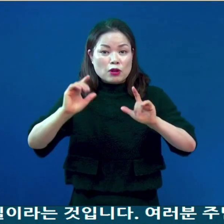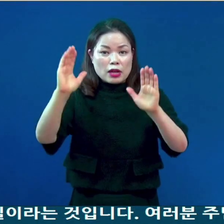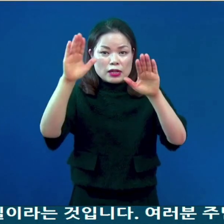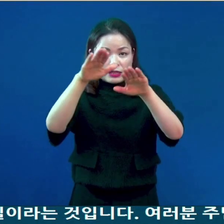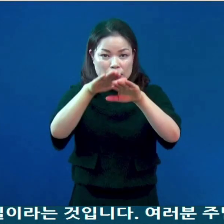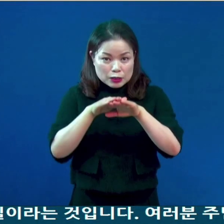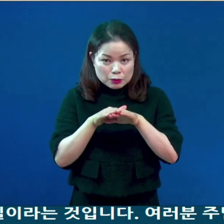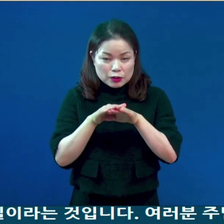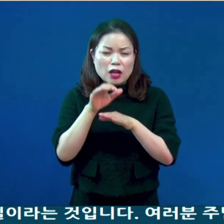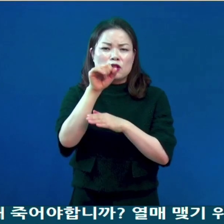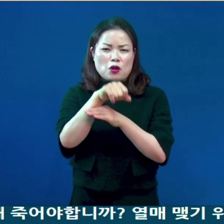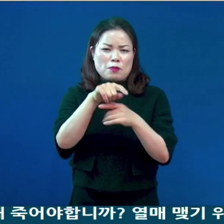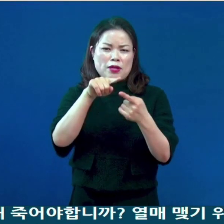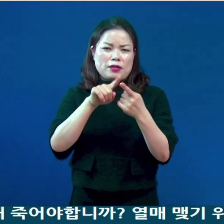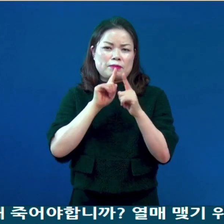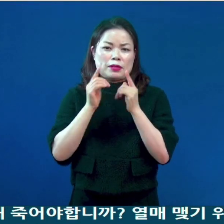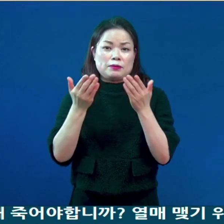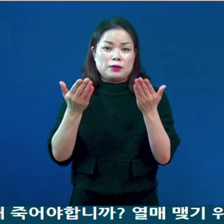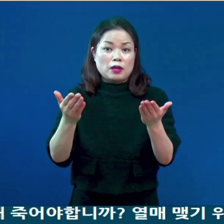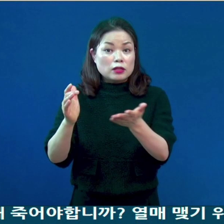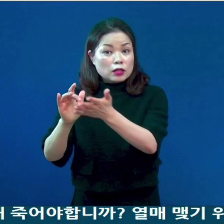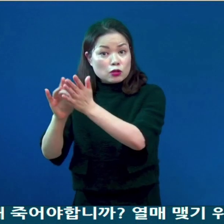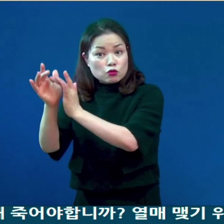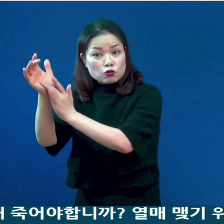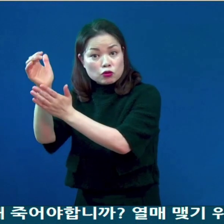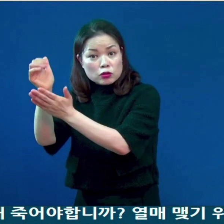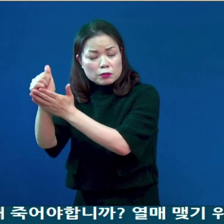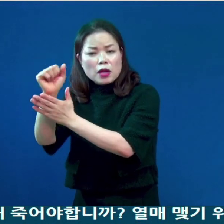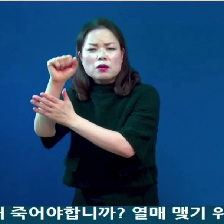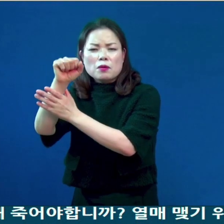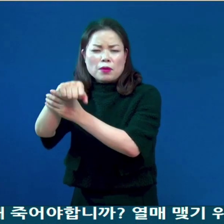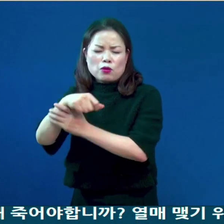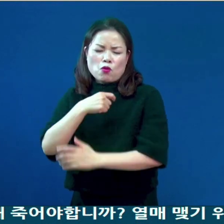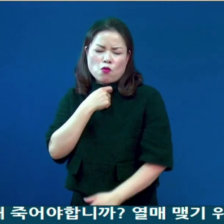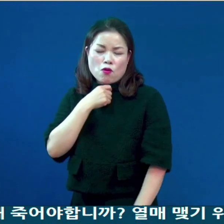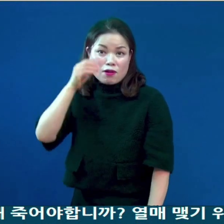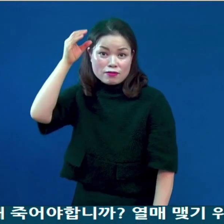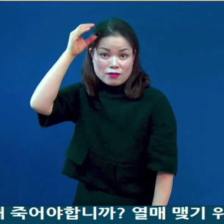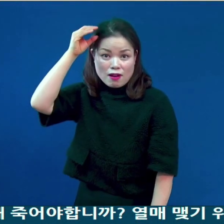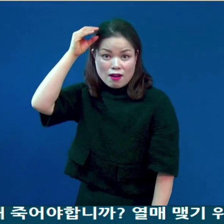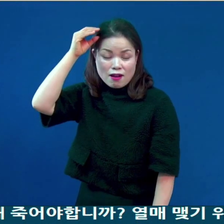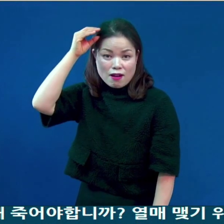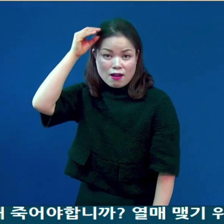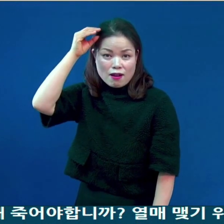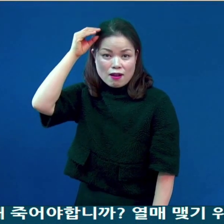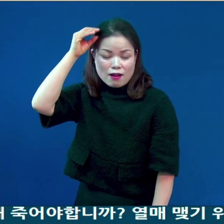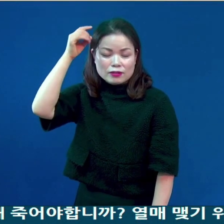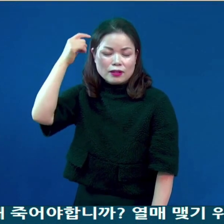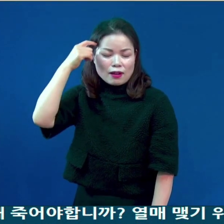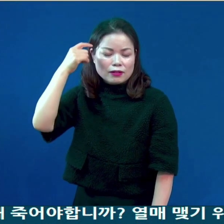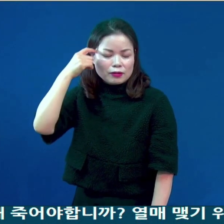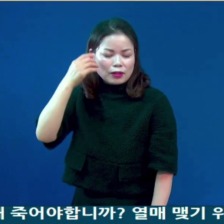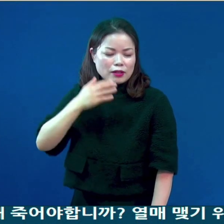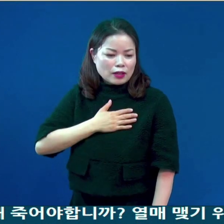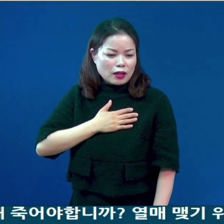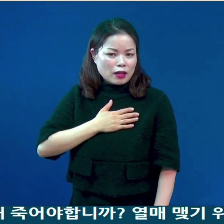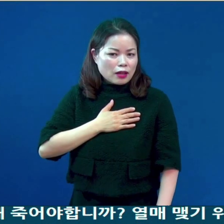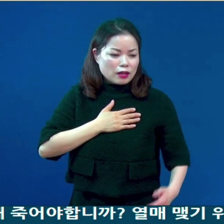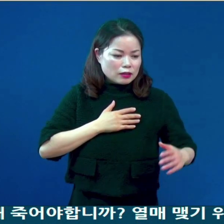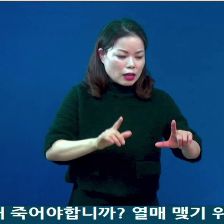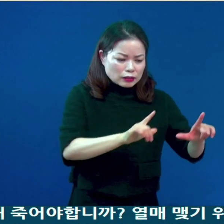대한 중요성을 다루었습니다. 여러분, 예수님이요, 열매 맺기를 굉장히 기대하십니다. 돌아봐야 됩니다. 내 삶에 열매가